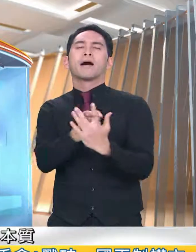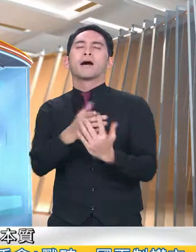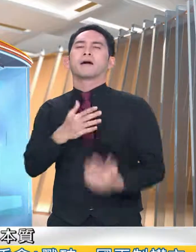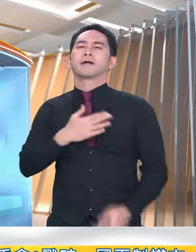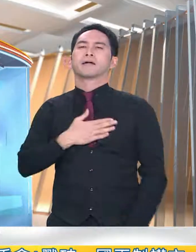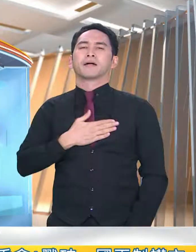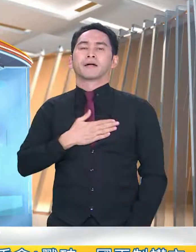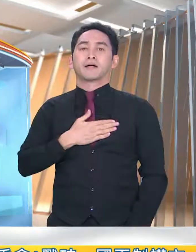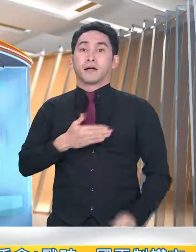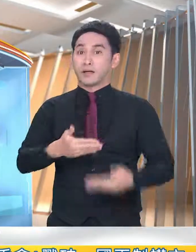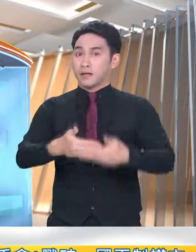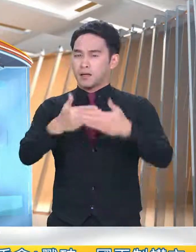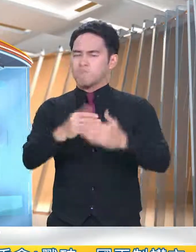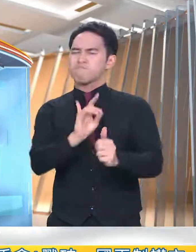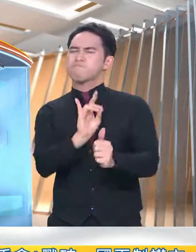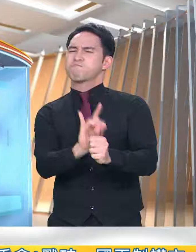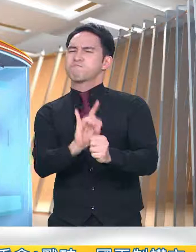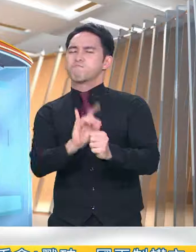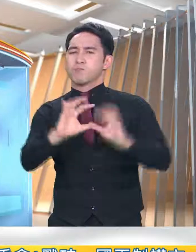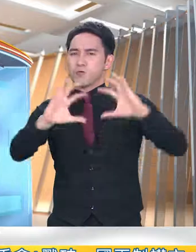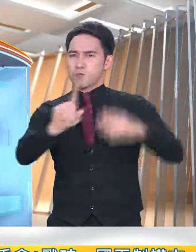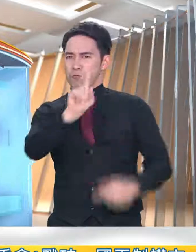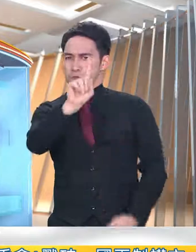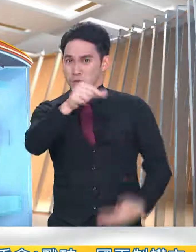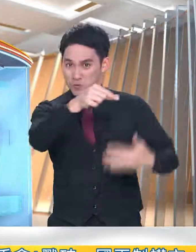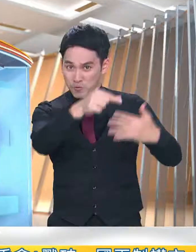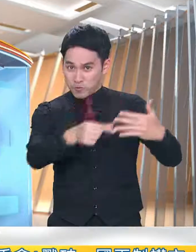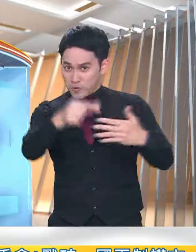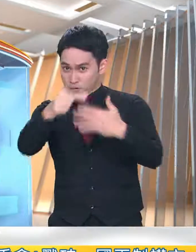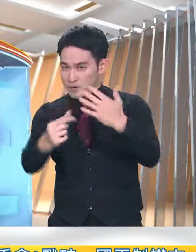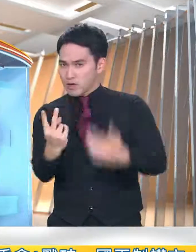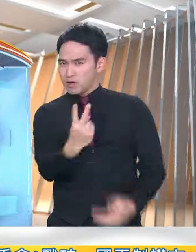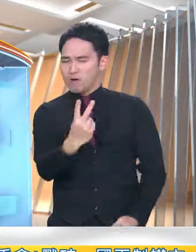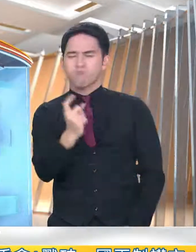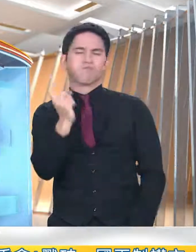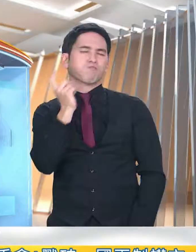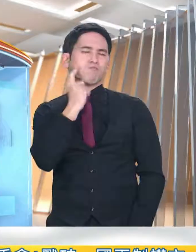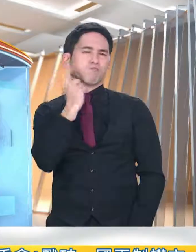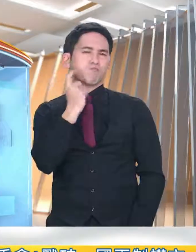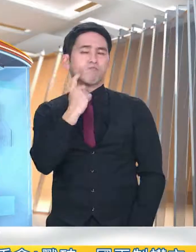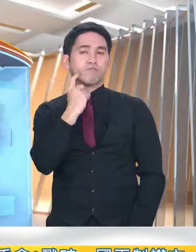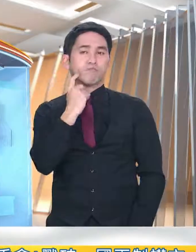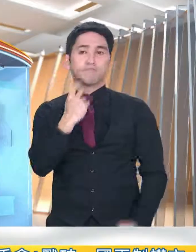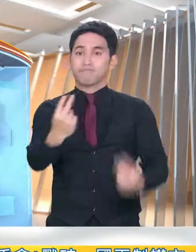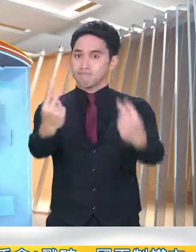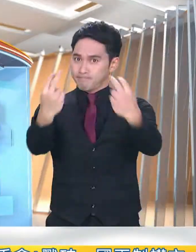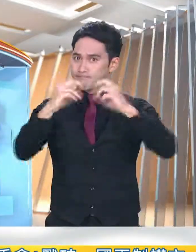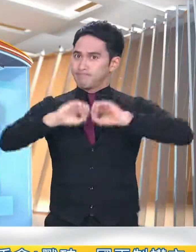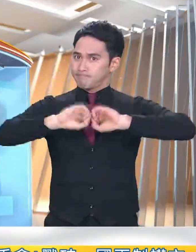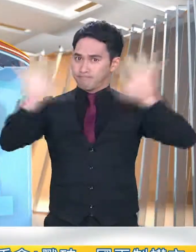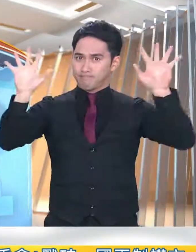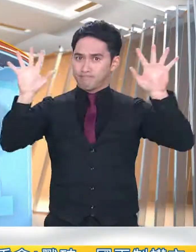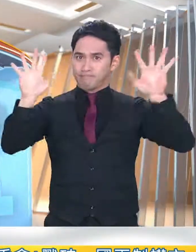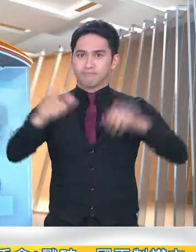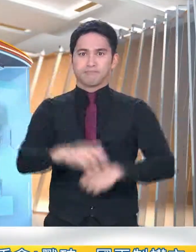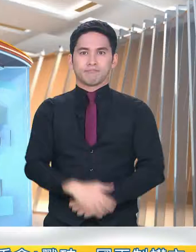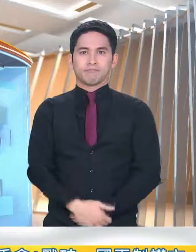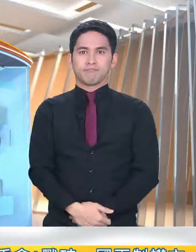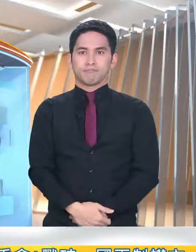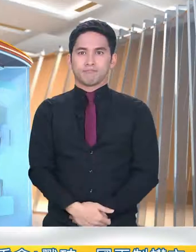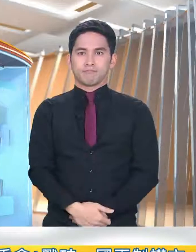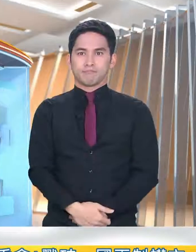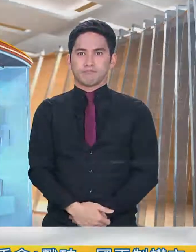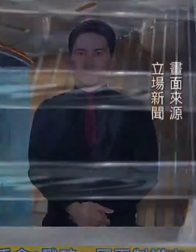质，更戳破了一国两制的谎言。接着来看我们的报道。